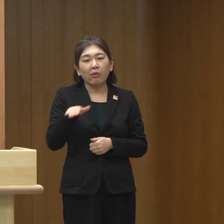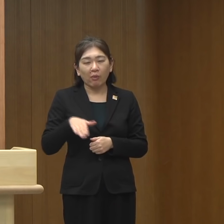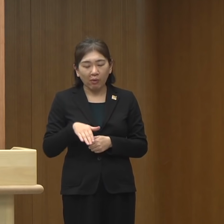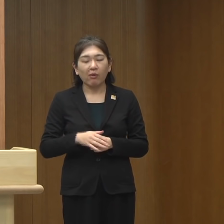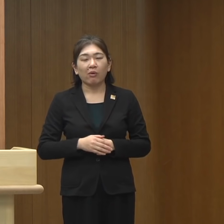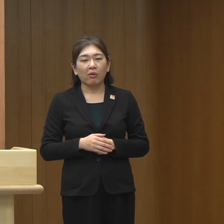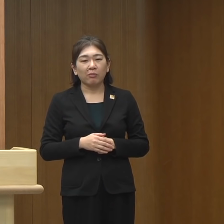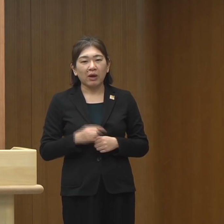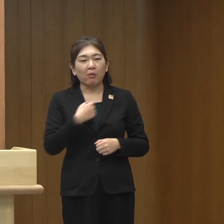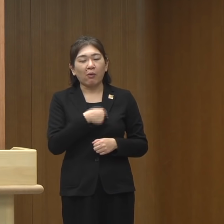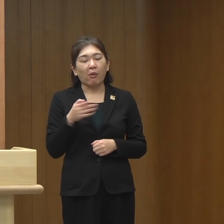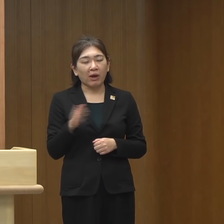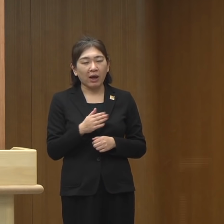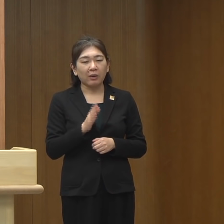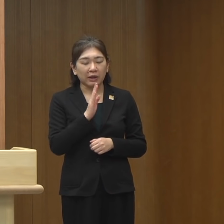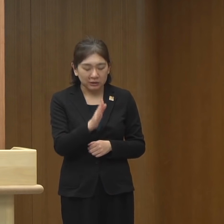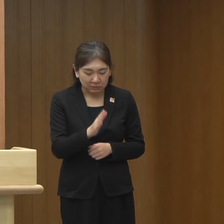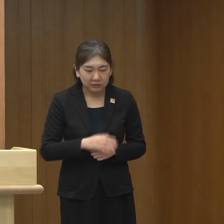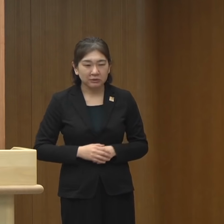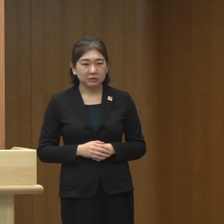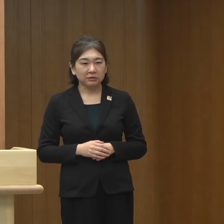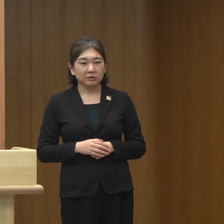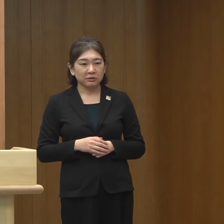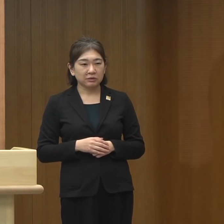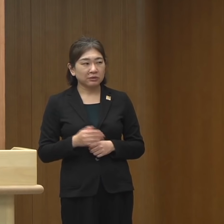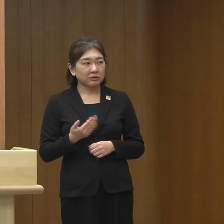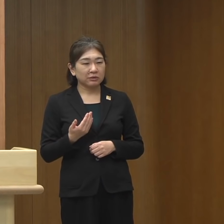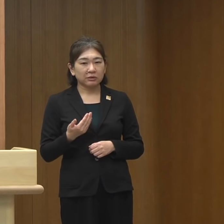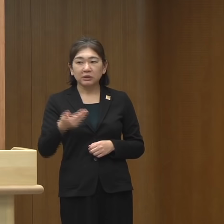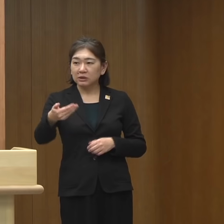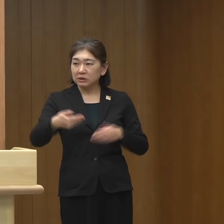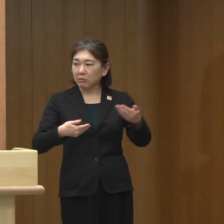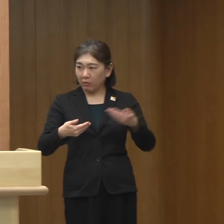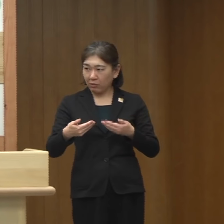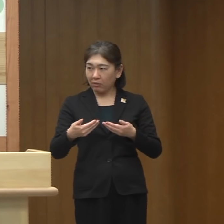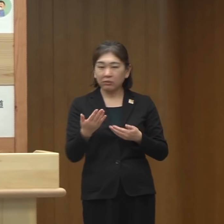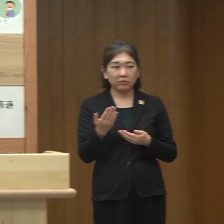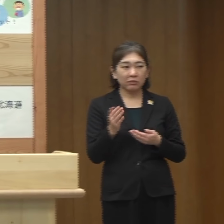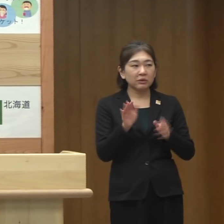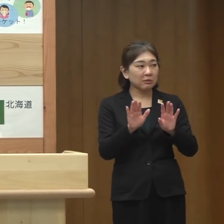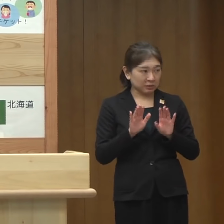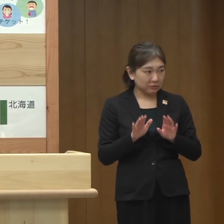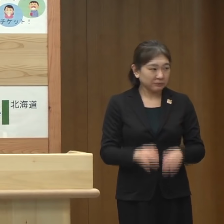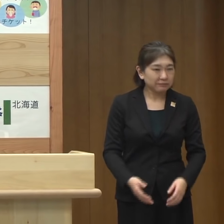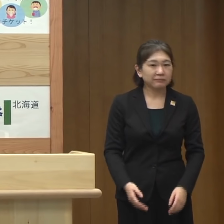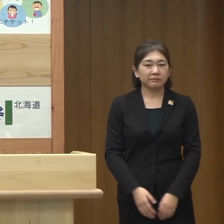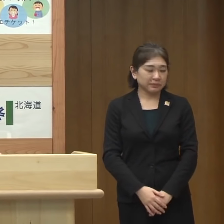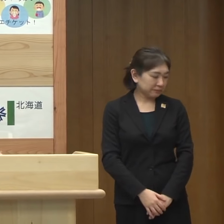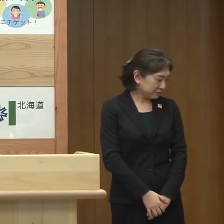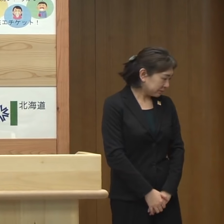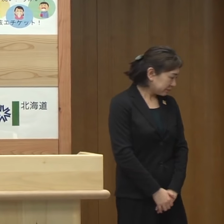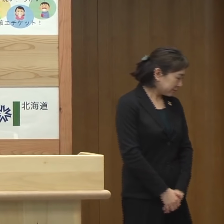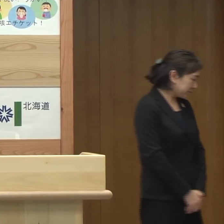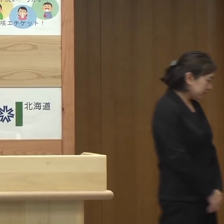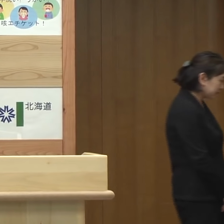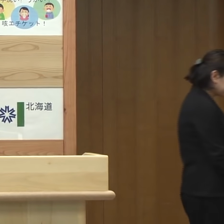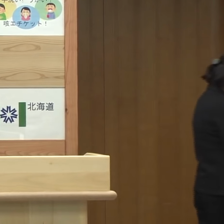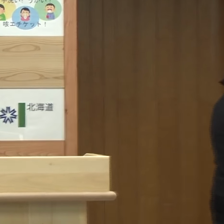。 これからご質問を受けいたします。発言者に署名等の場合をお願いいたします。